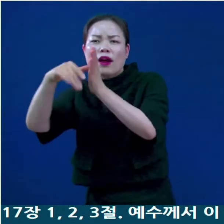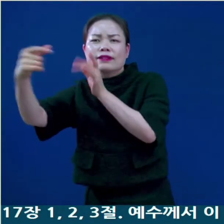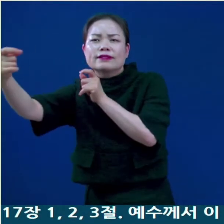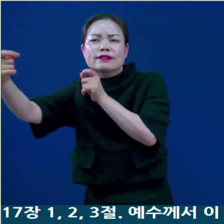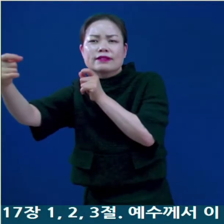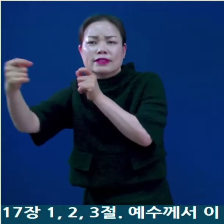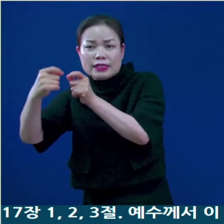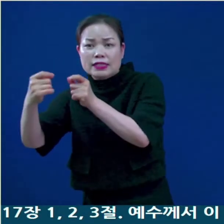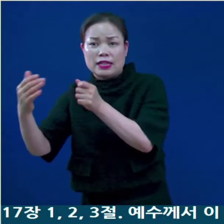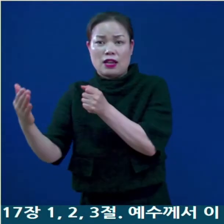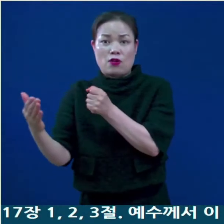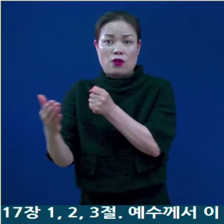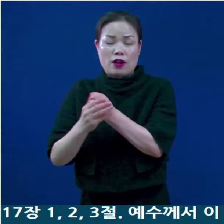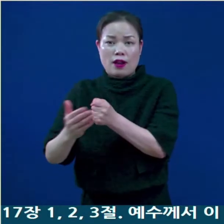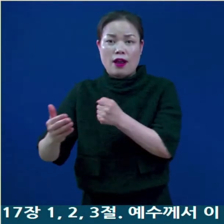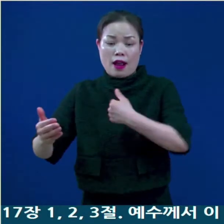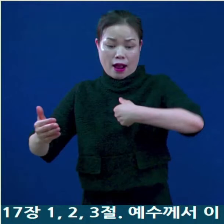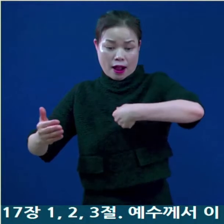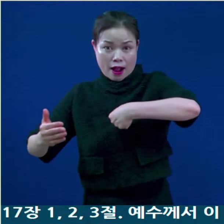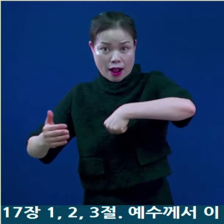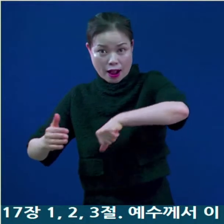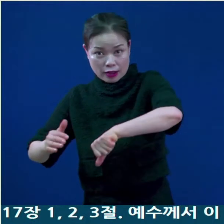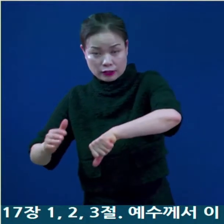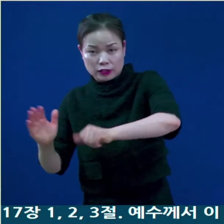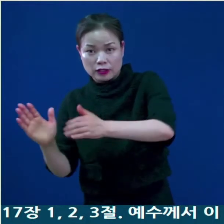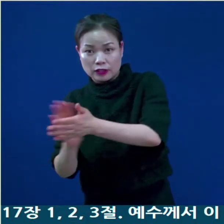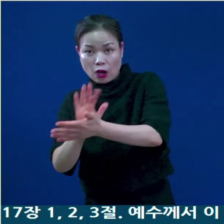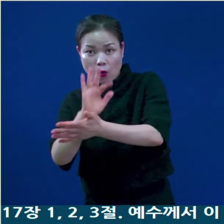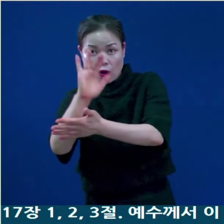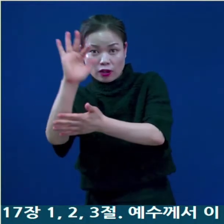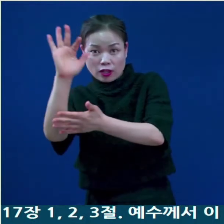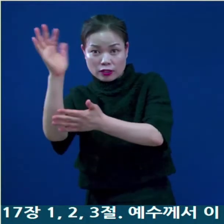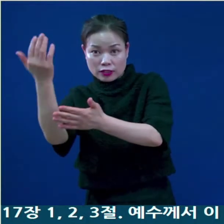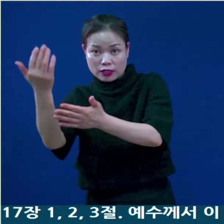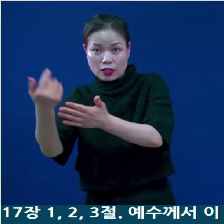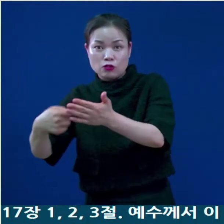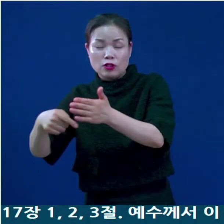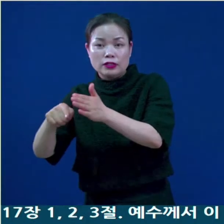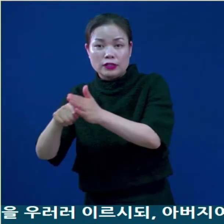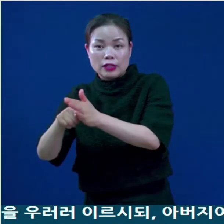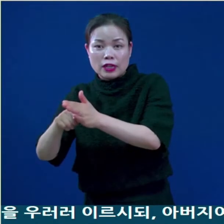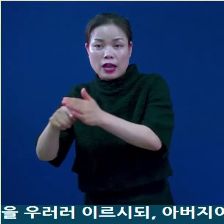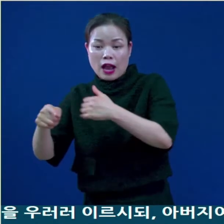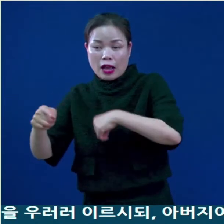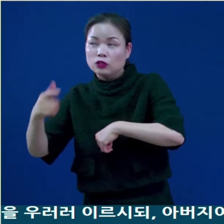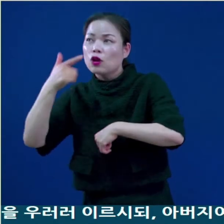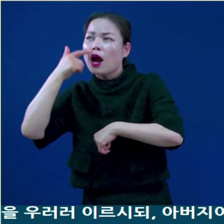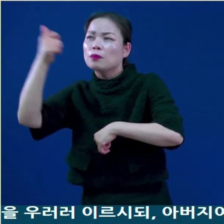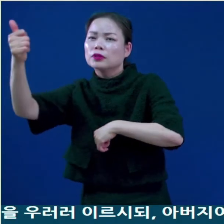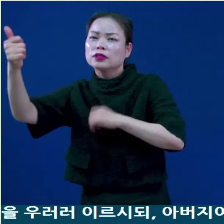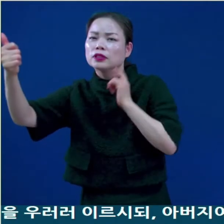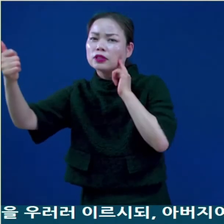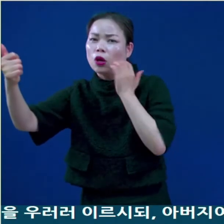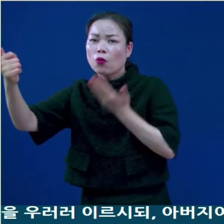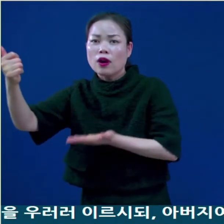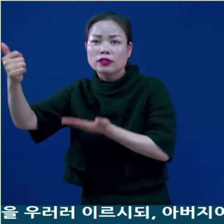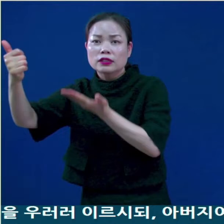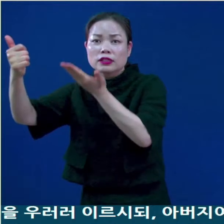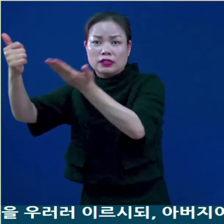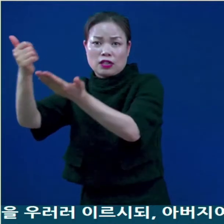때가 이르렀사오니 아들을 영화롭게 하사 아들로 아버지를